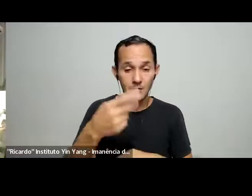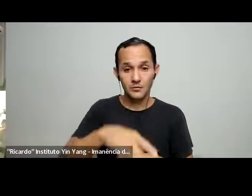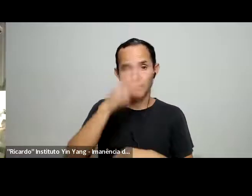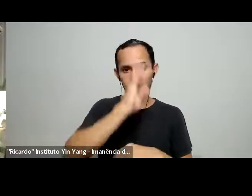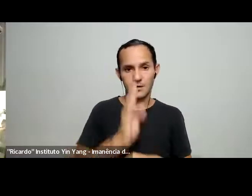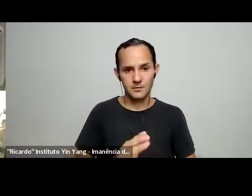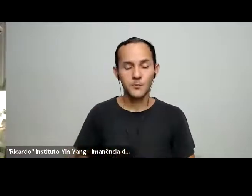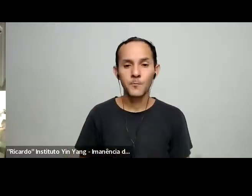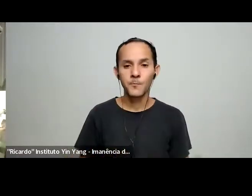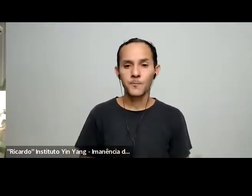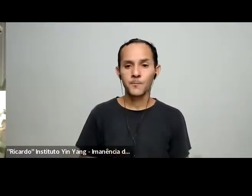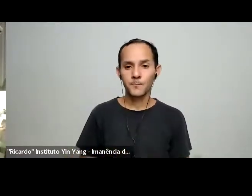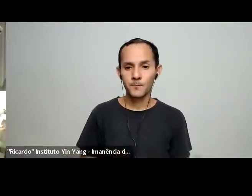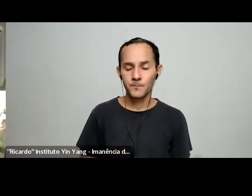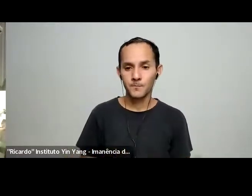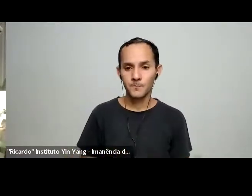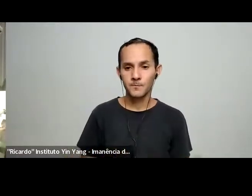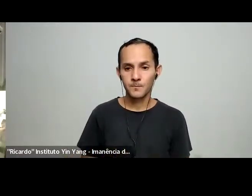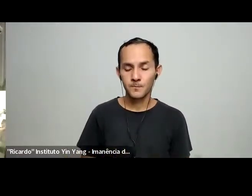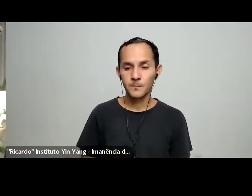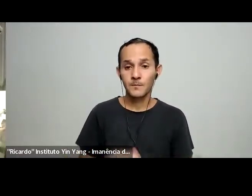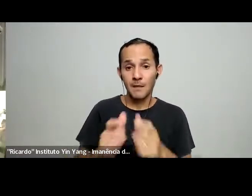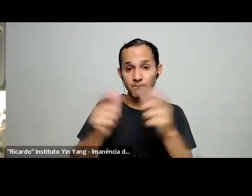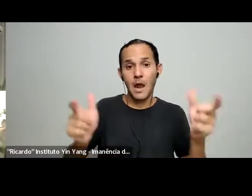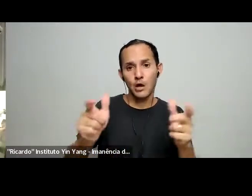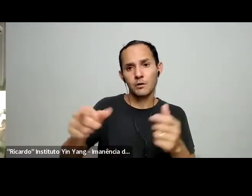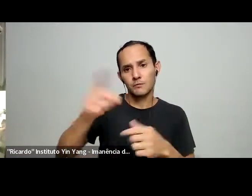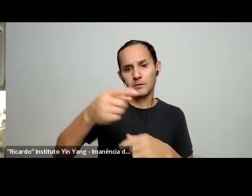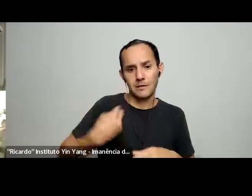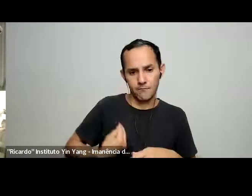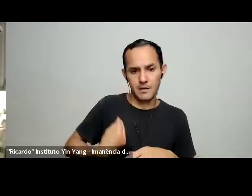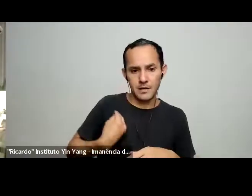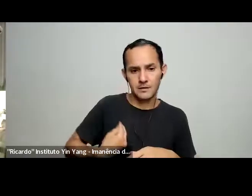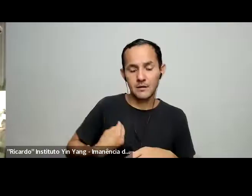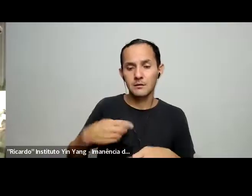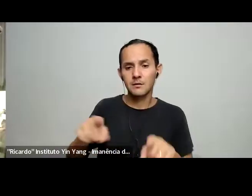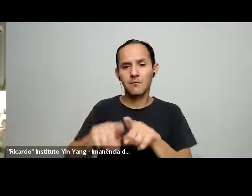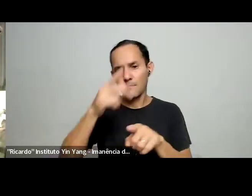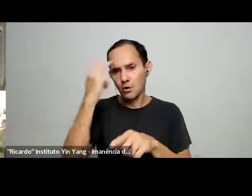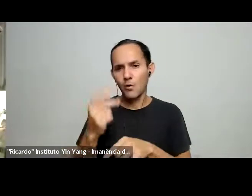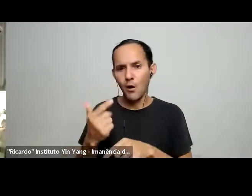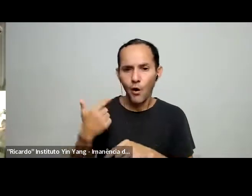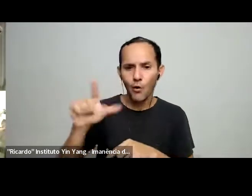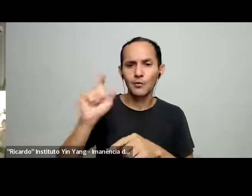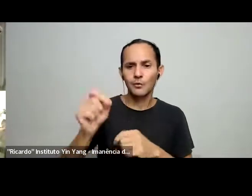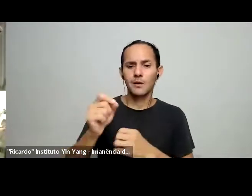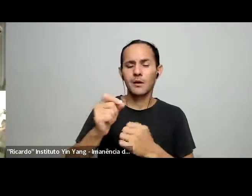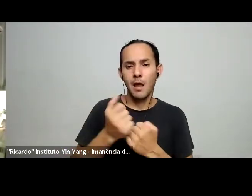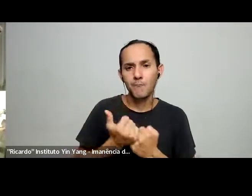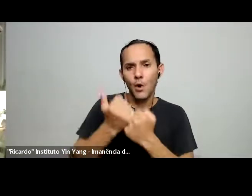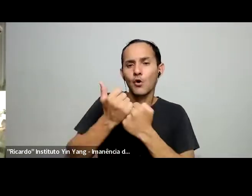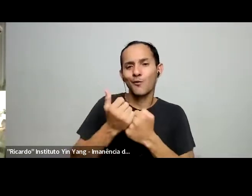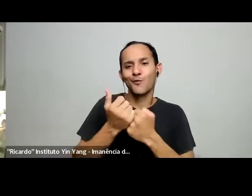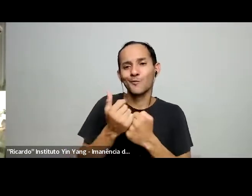Brasil. E a grande maioria está presente aqui hoje e outros também estiveram nos ajudando nos bastidores.